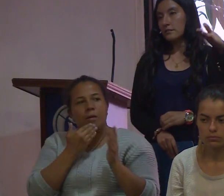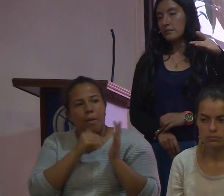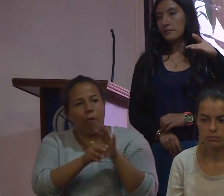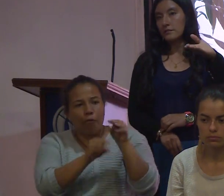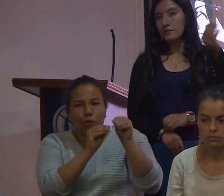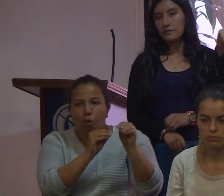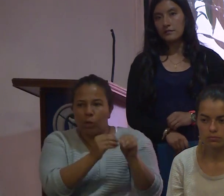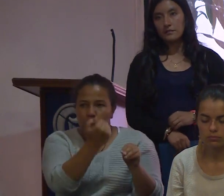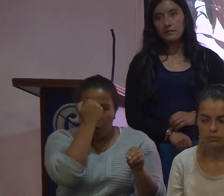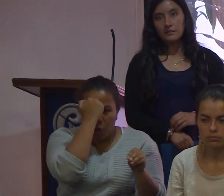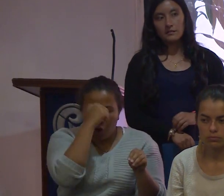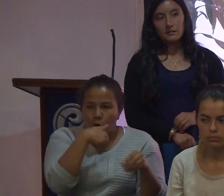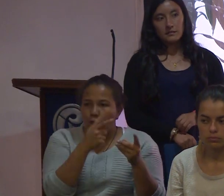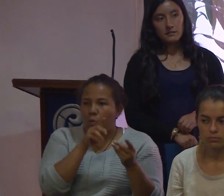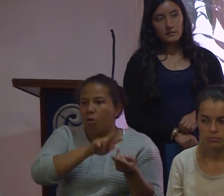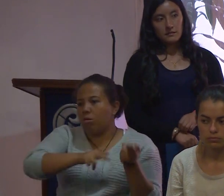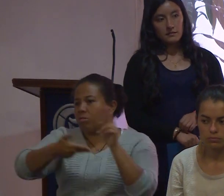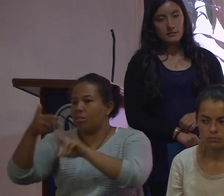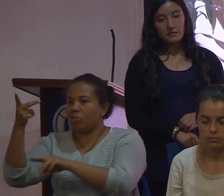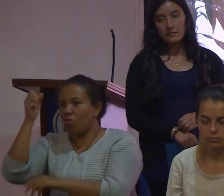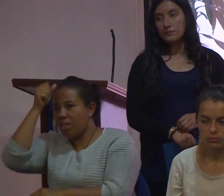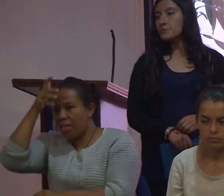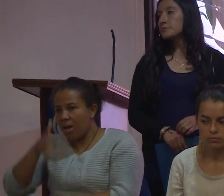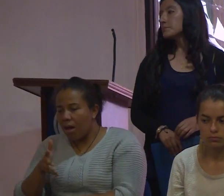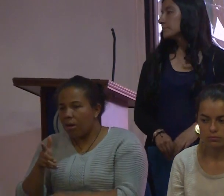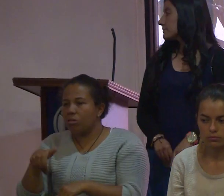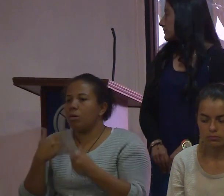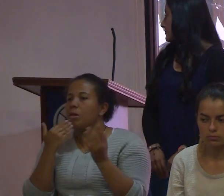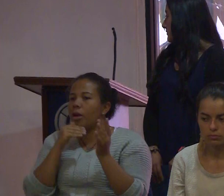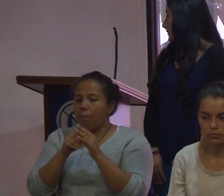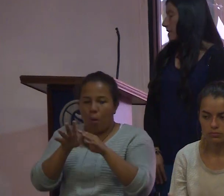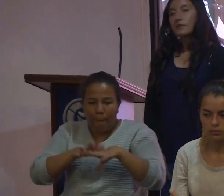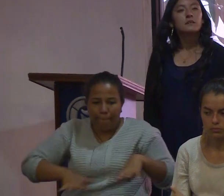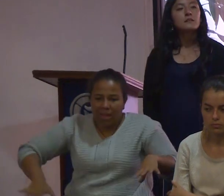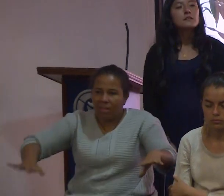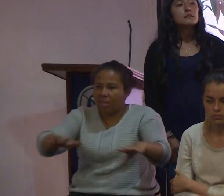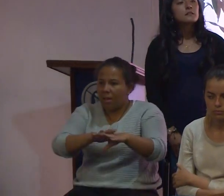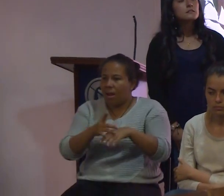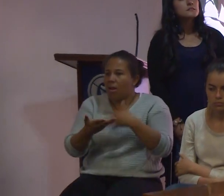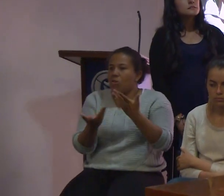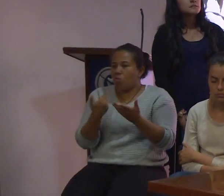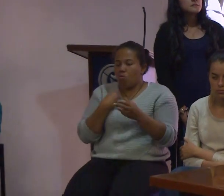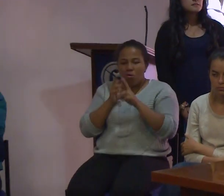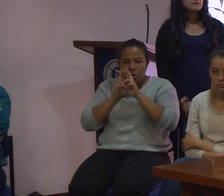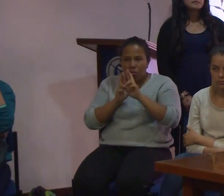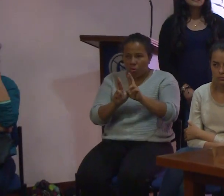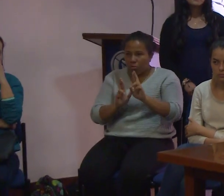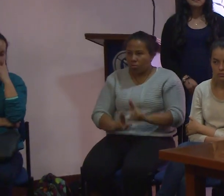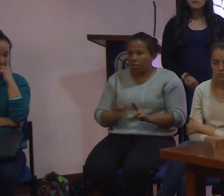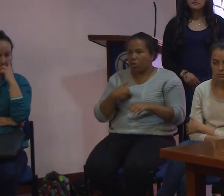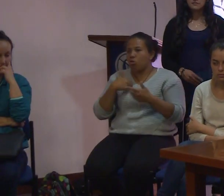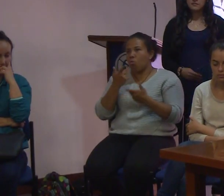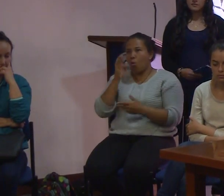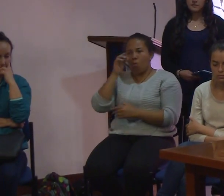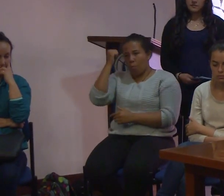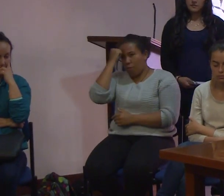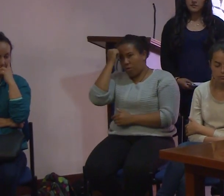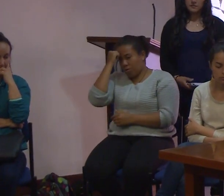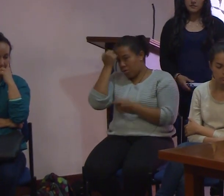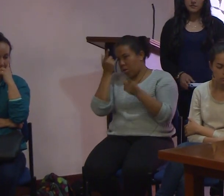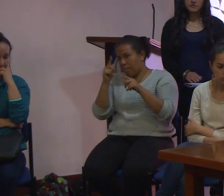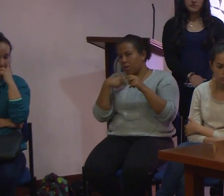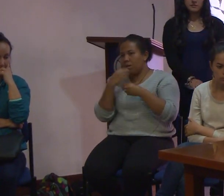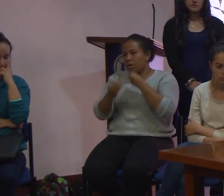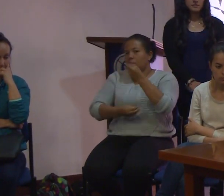la transposición didáctica, un carácter ambiental, de reconocerse, digamos, al profesor y de darle